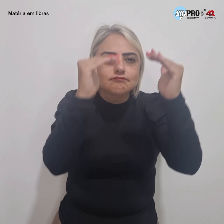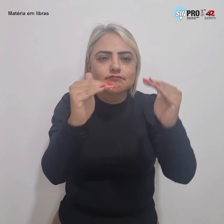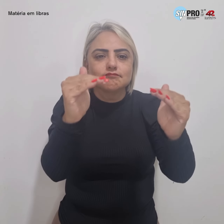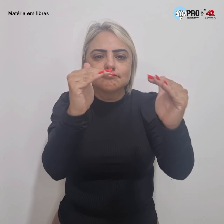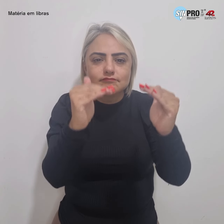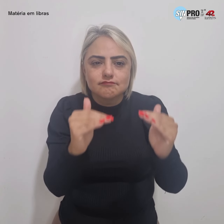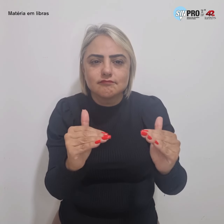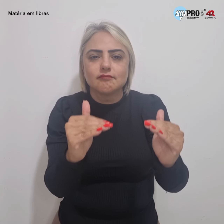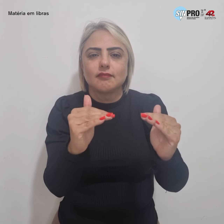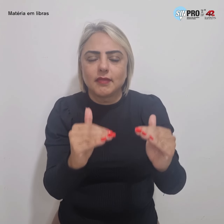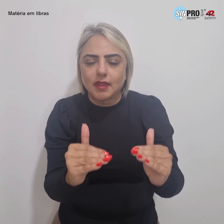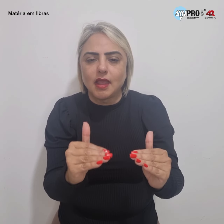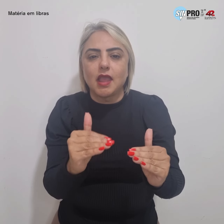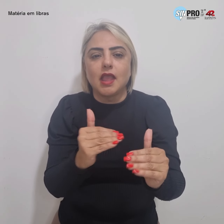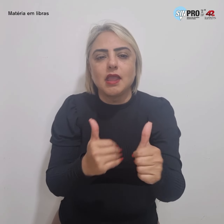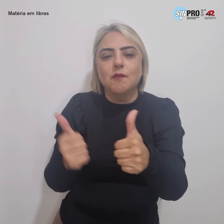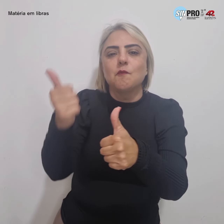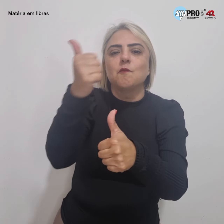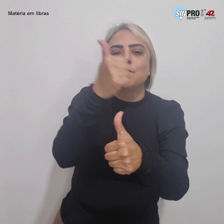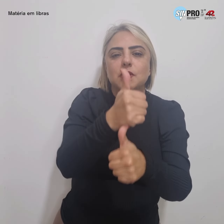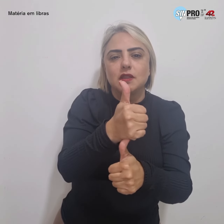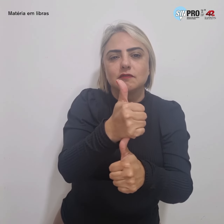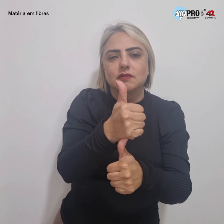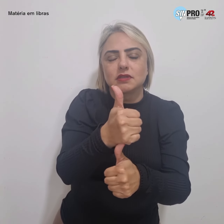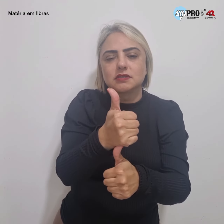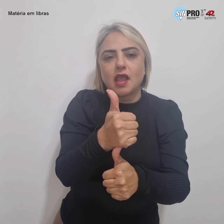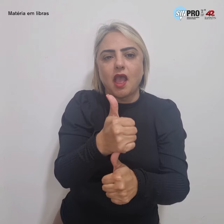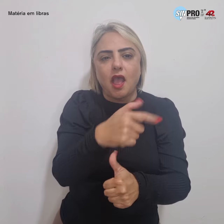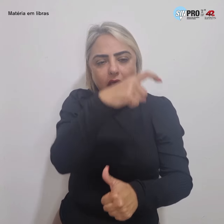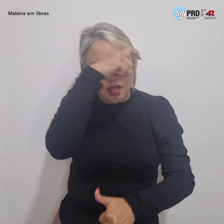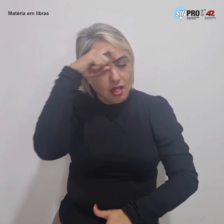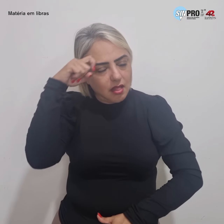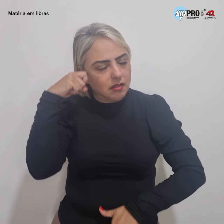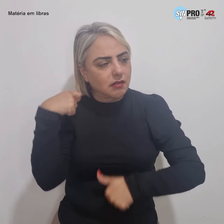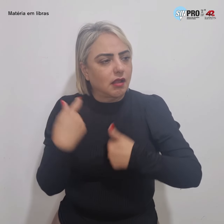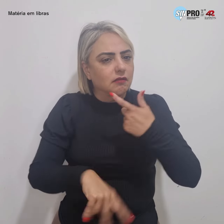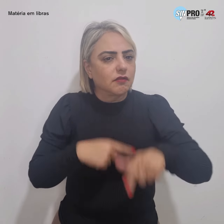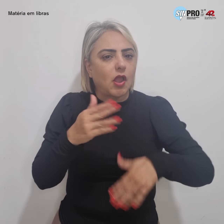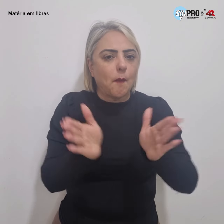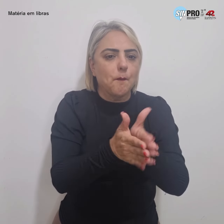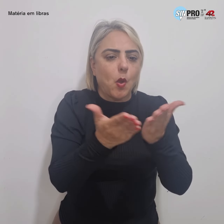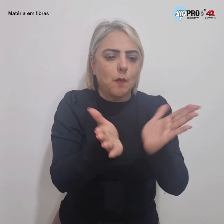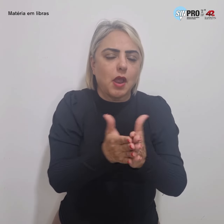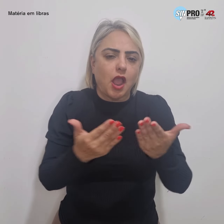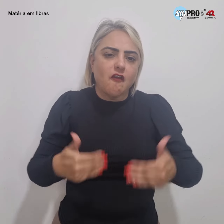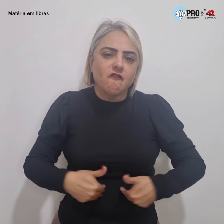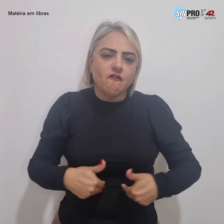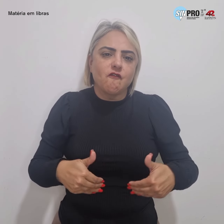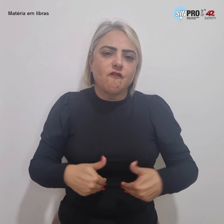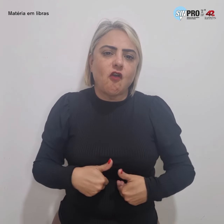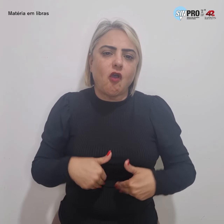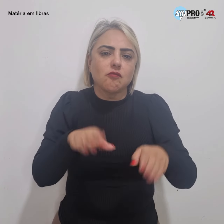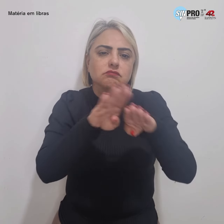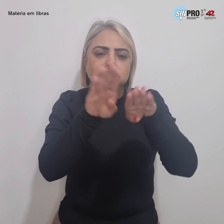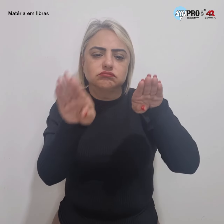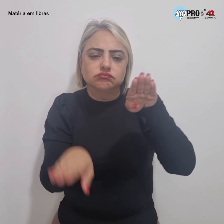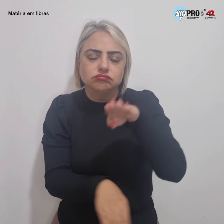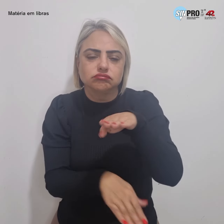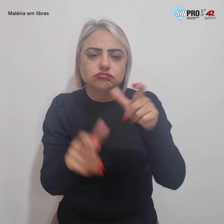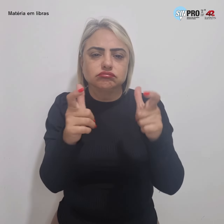que a privilegia às custas de pobreza, fome e desigualdade no território